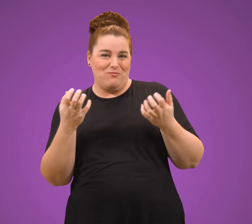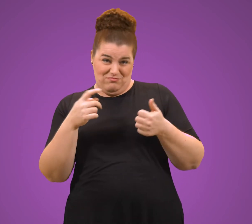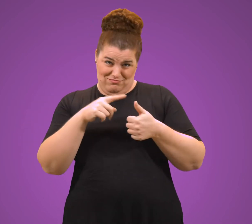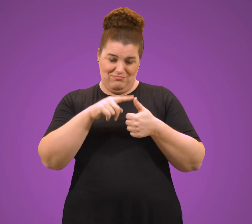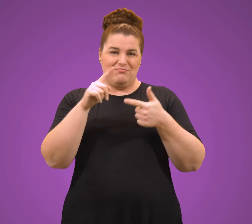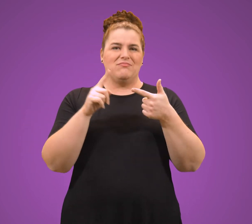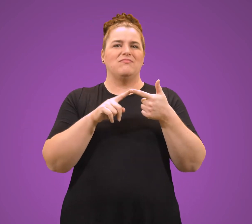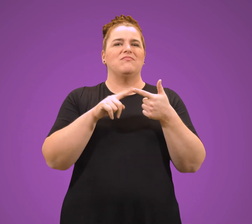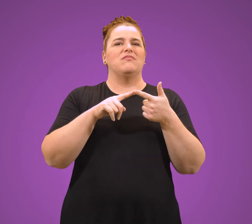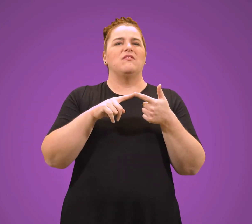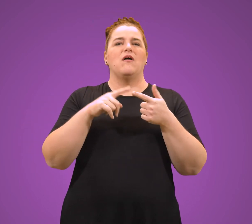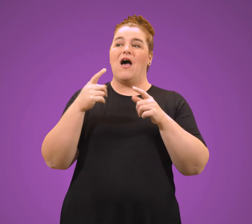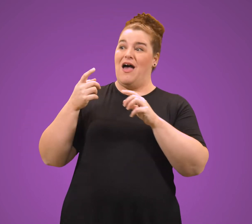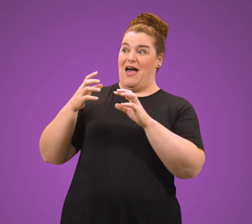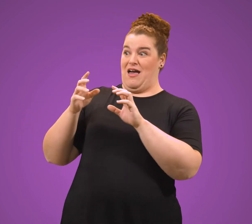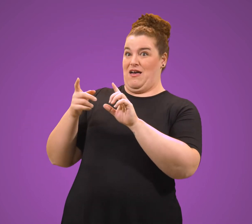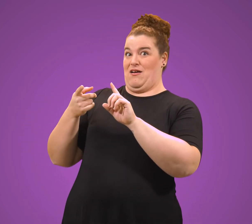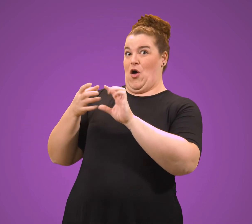2. Entretenir des relations saines.